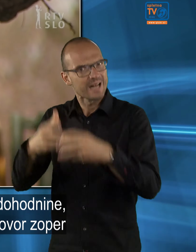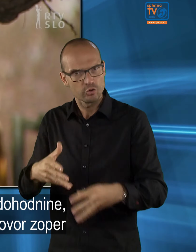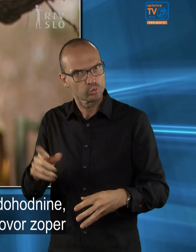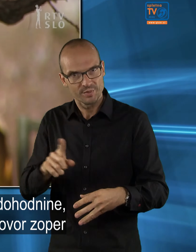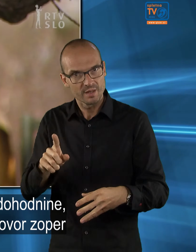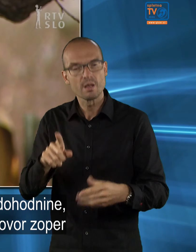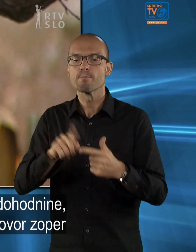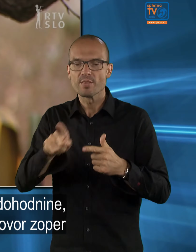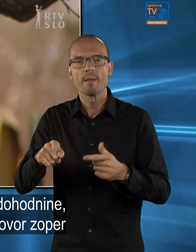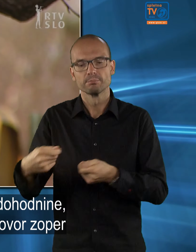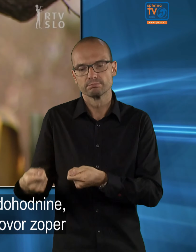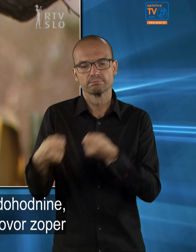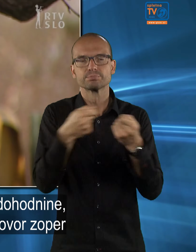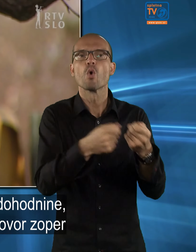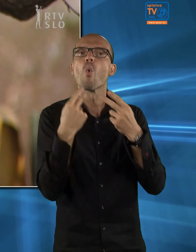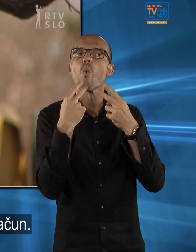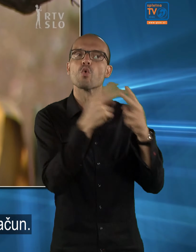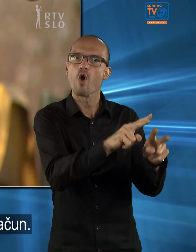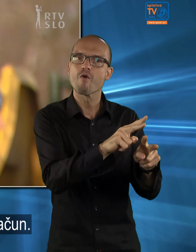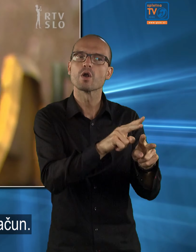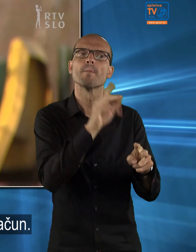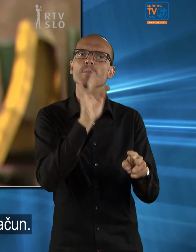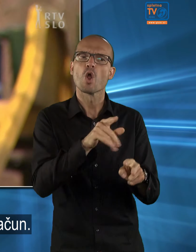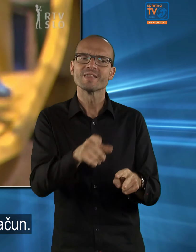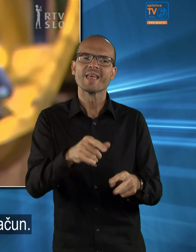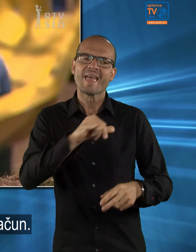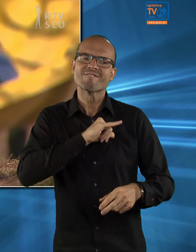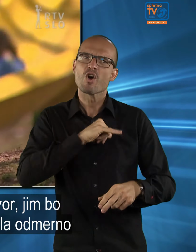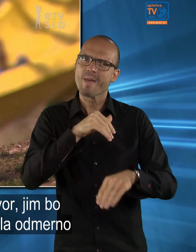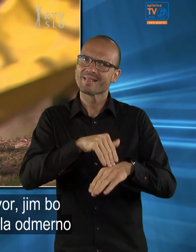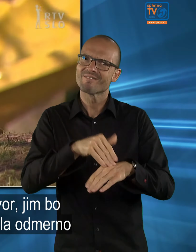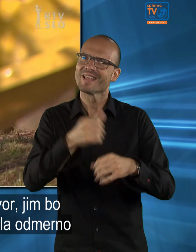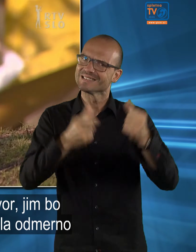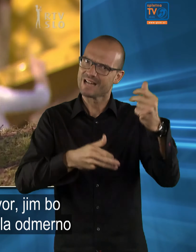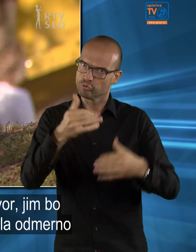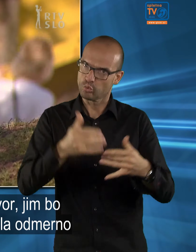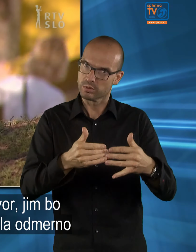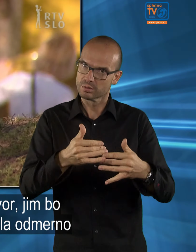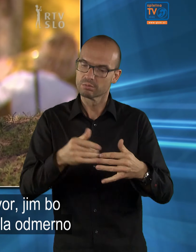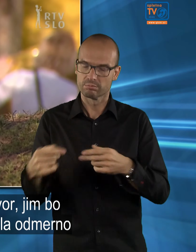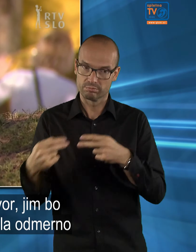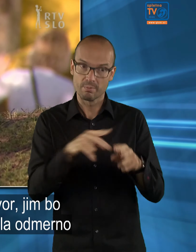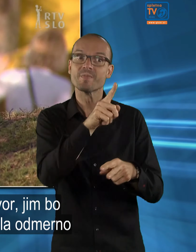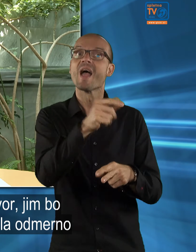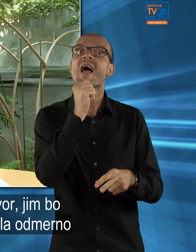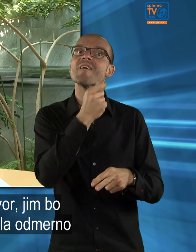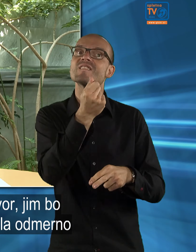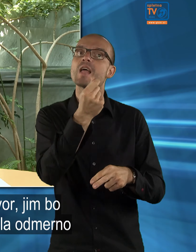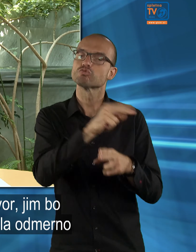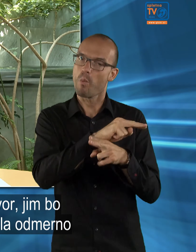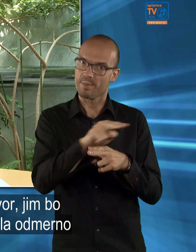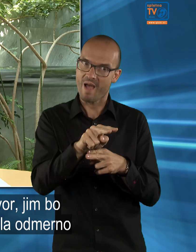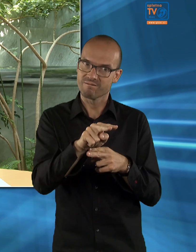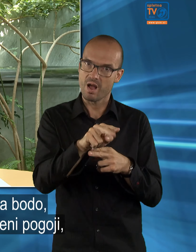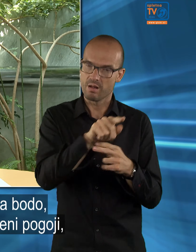naj podajo ugovor zoper informativni izračun. Če bodo vložili ugovor in bo Finančna uprava izdala odmerno